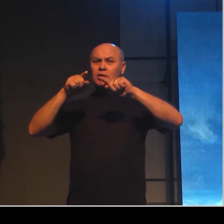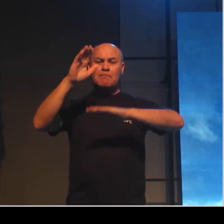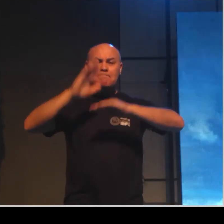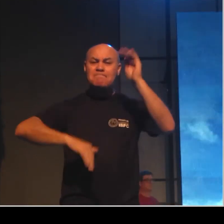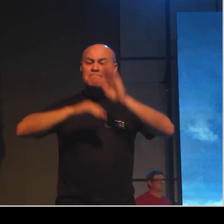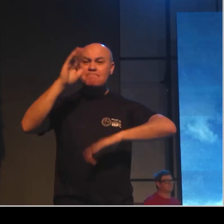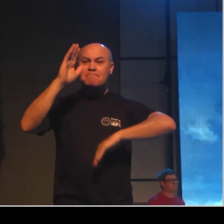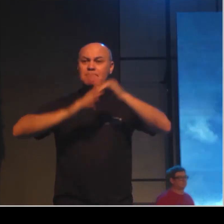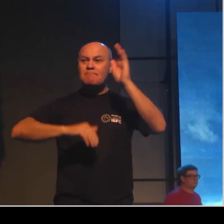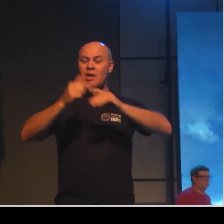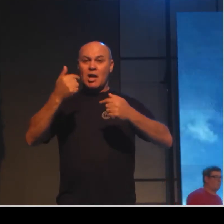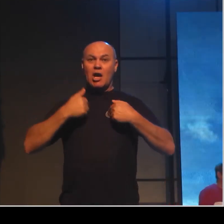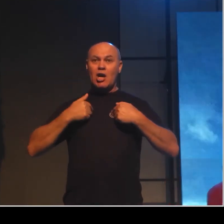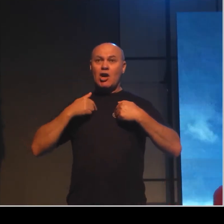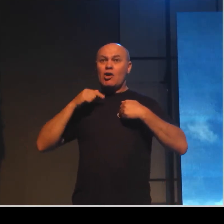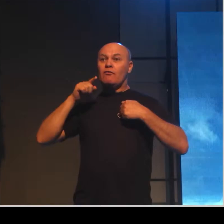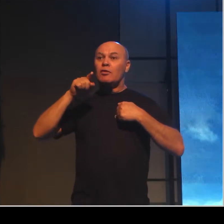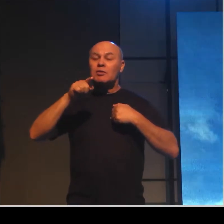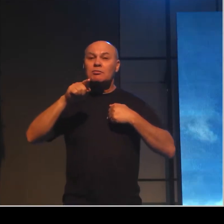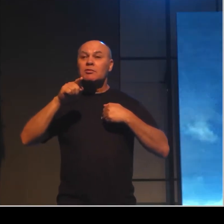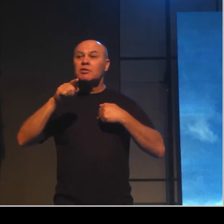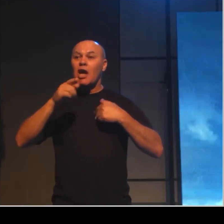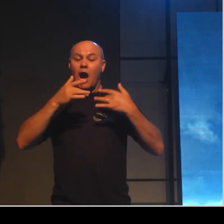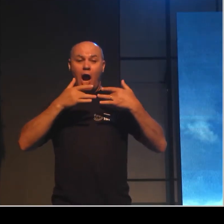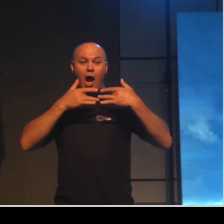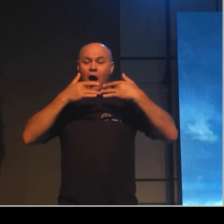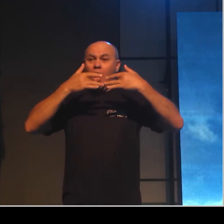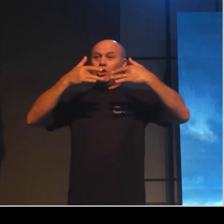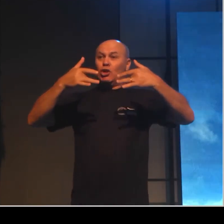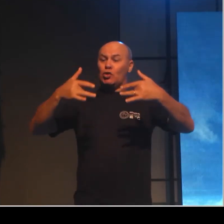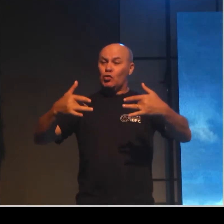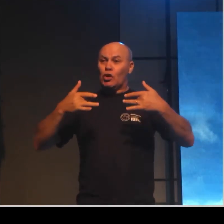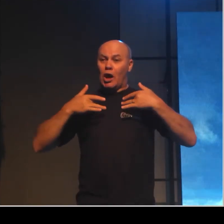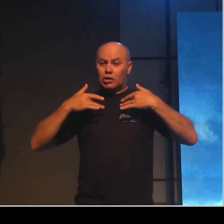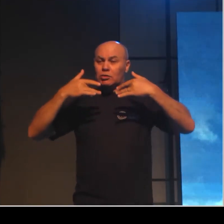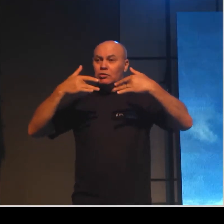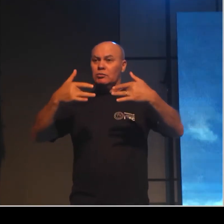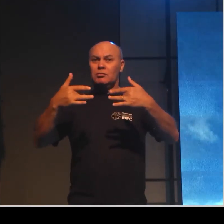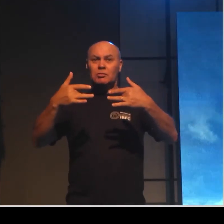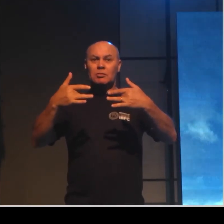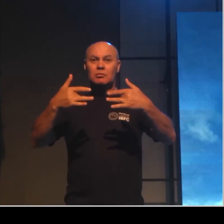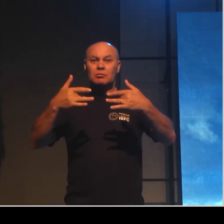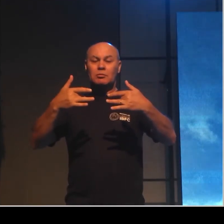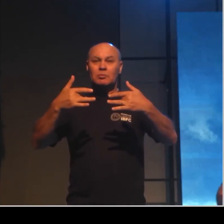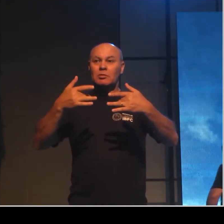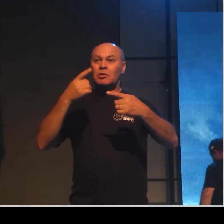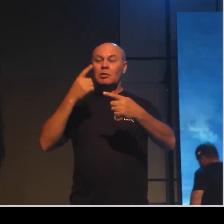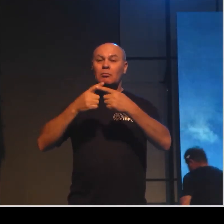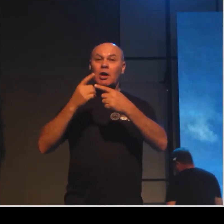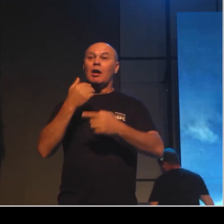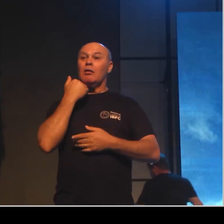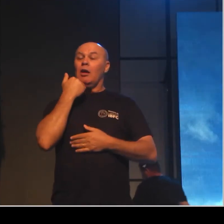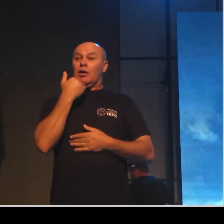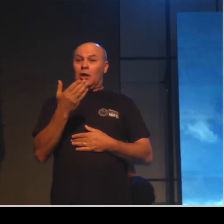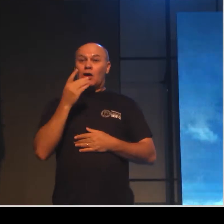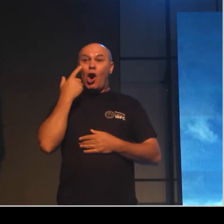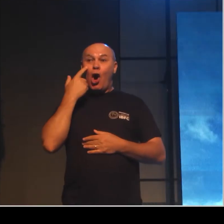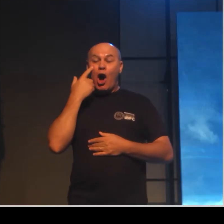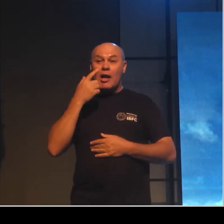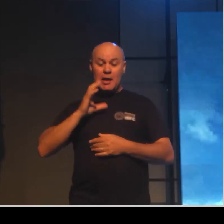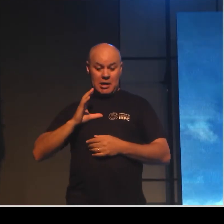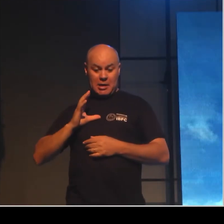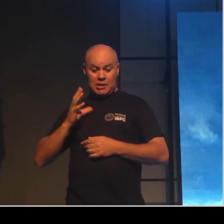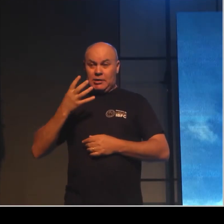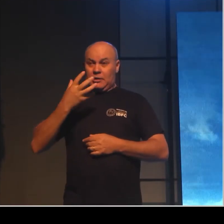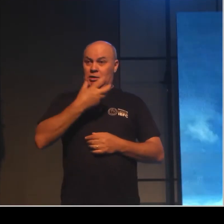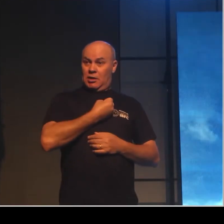são incondicionais. Obrigado. A salvação não depende de nada que você faça ou deixe de fazer. Mas